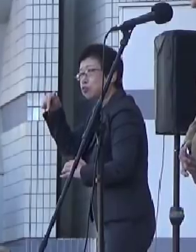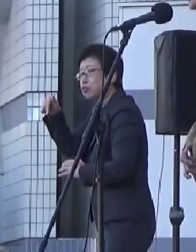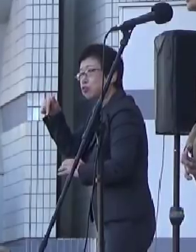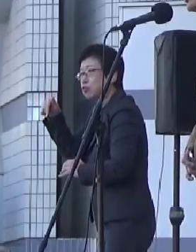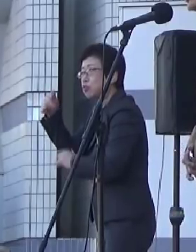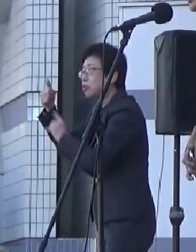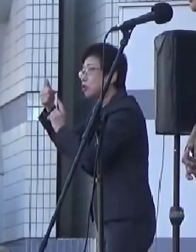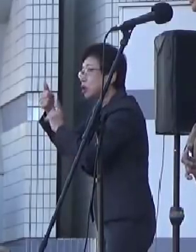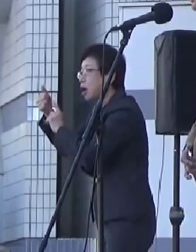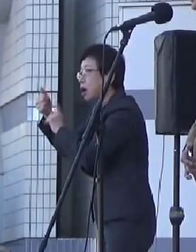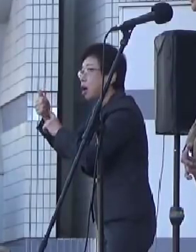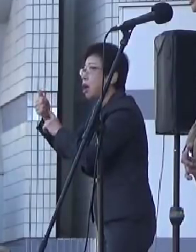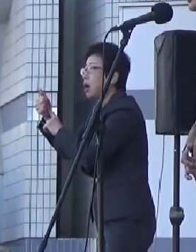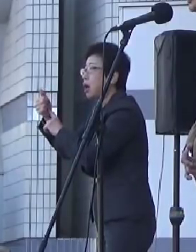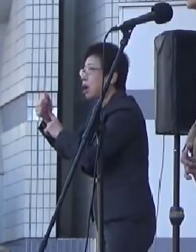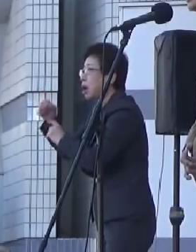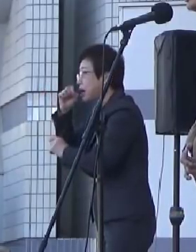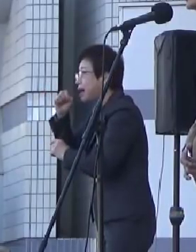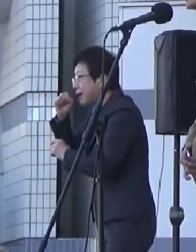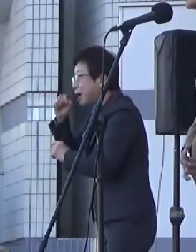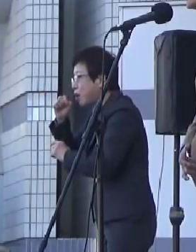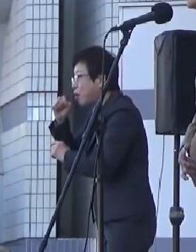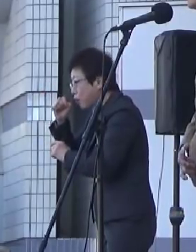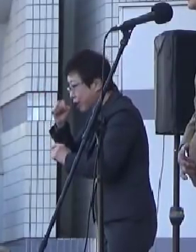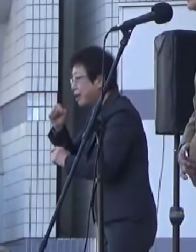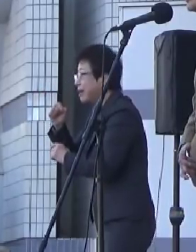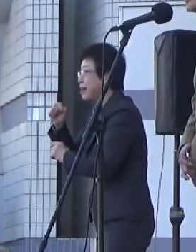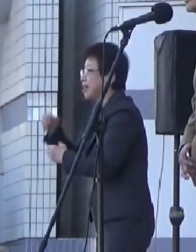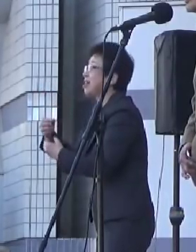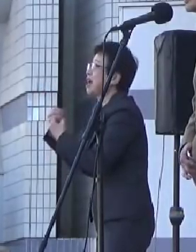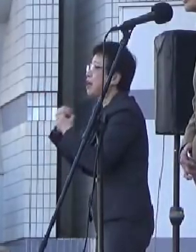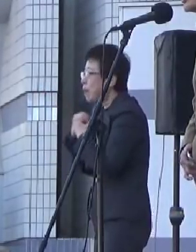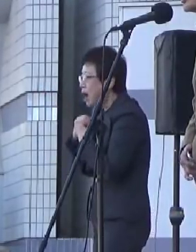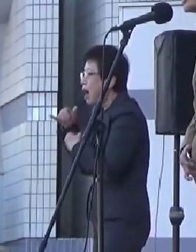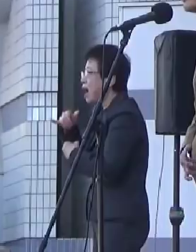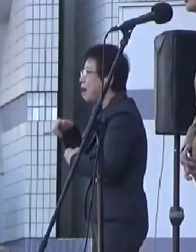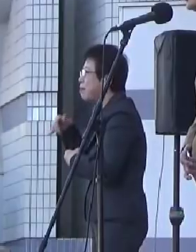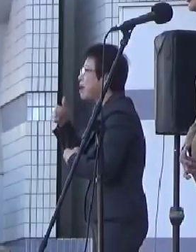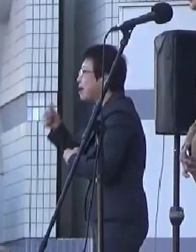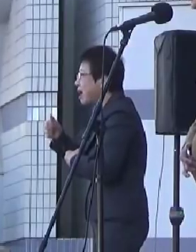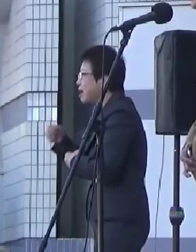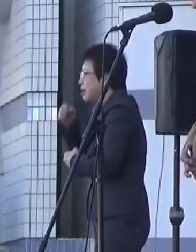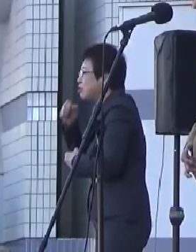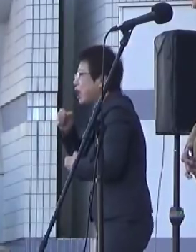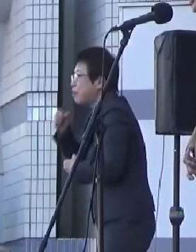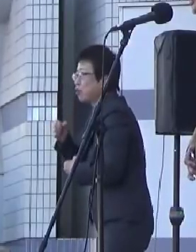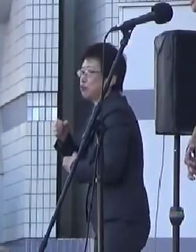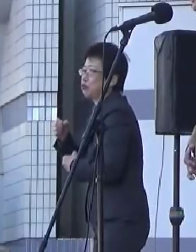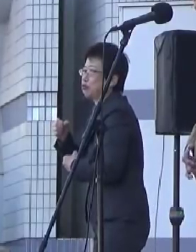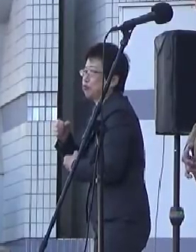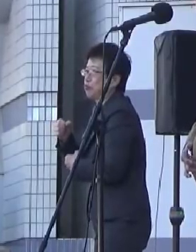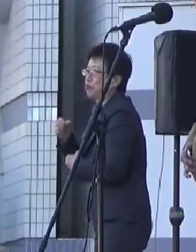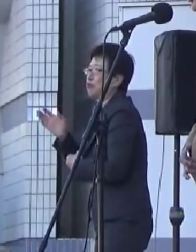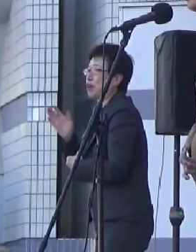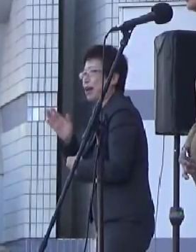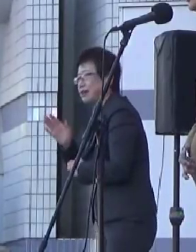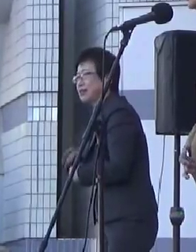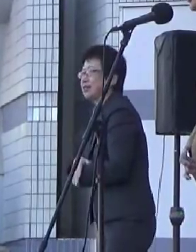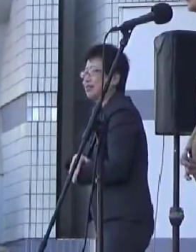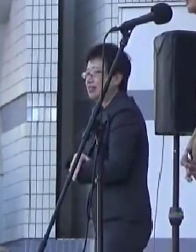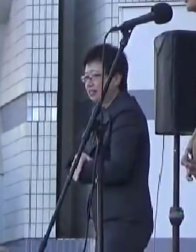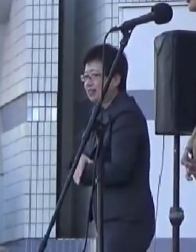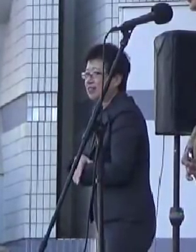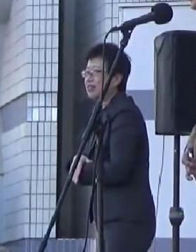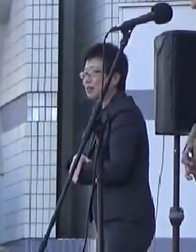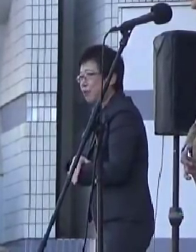トランプが風邪をひけば安倍がくしゃみをする。全門の虎、肛門